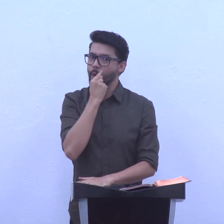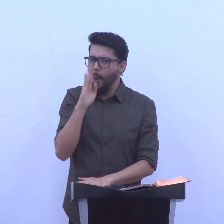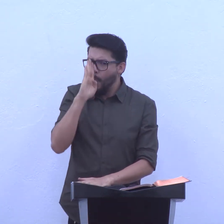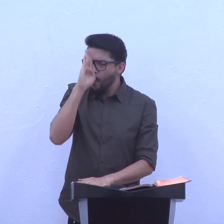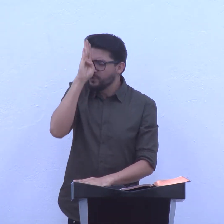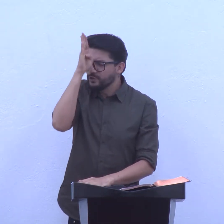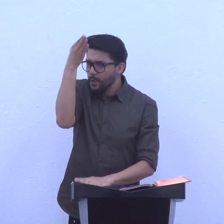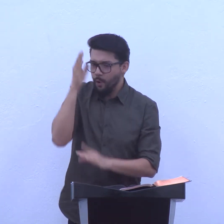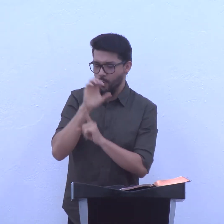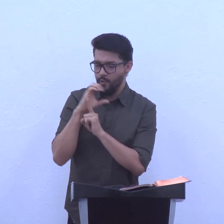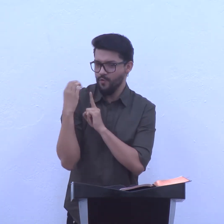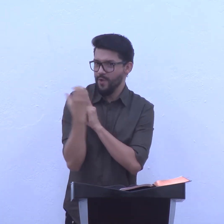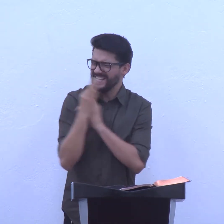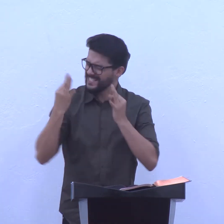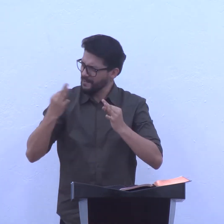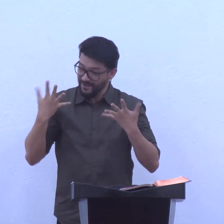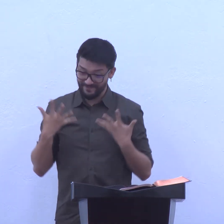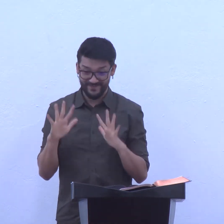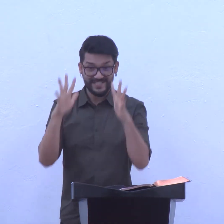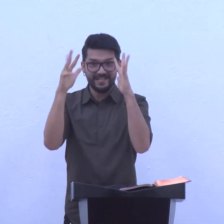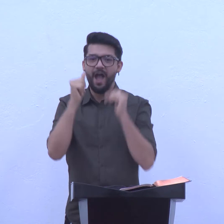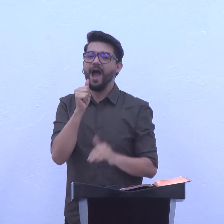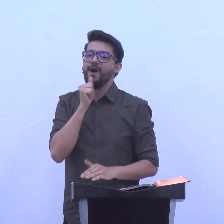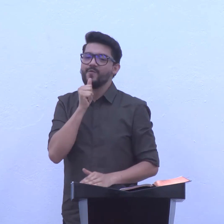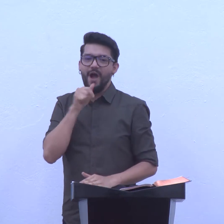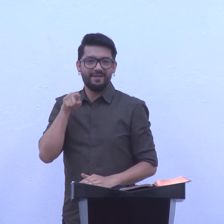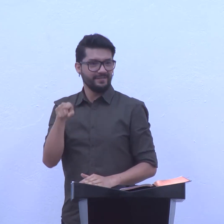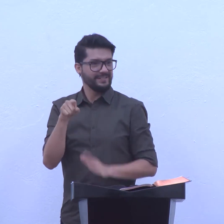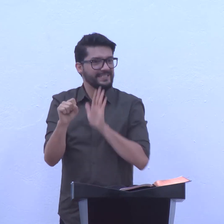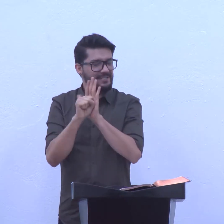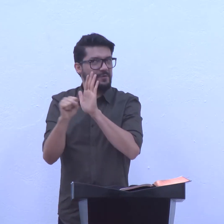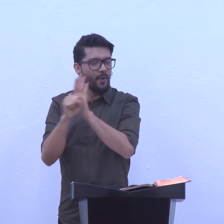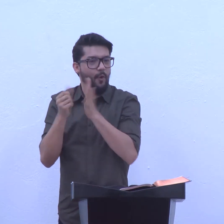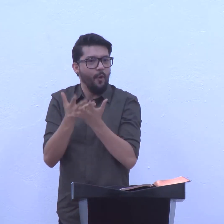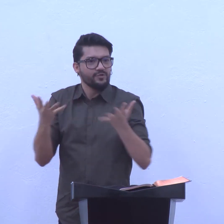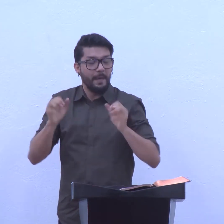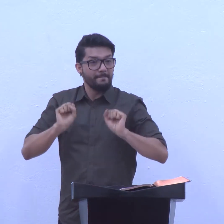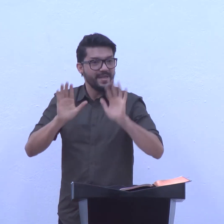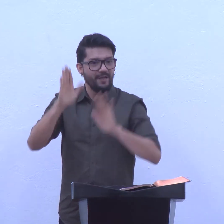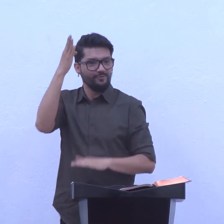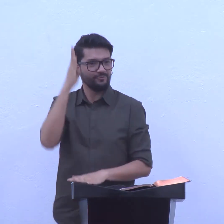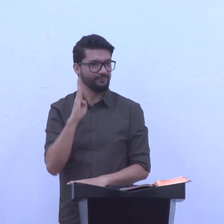fiesta porque querían recordar el milagro del agua en el desierto.